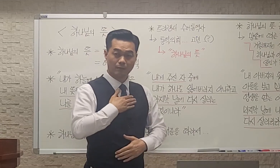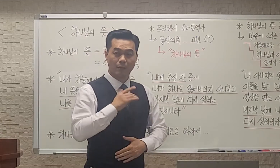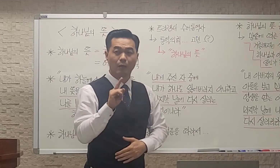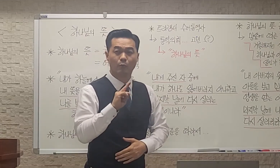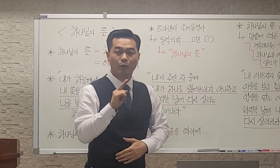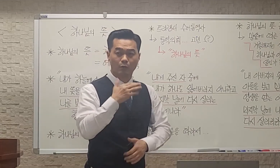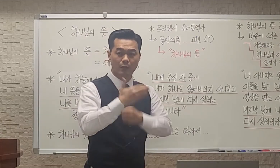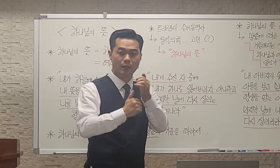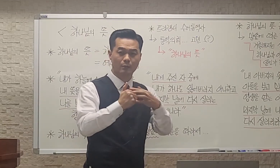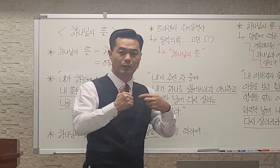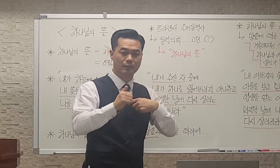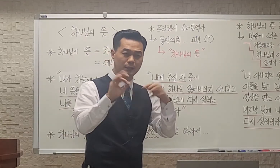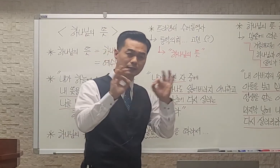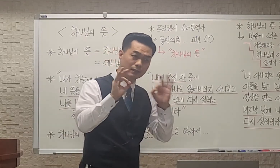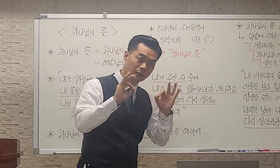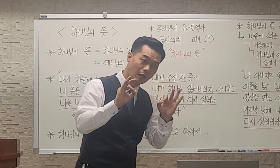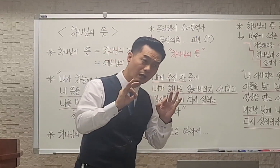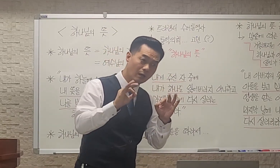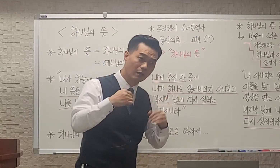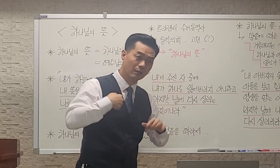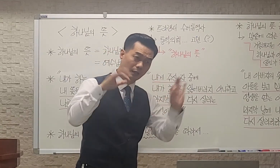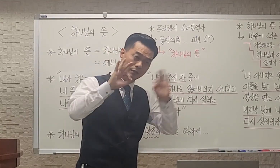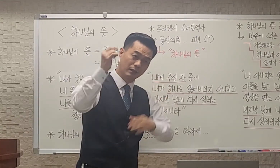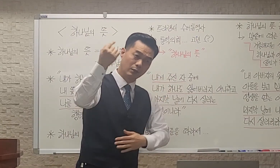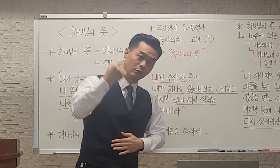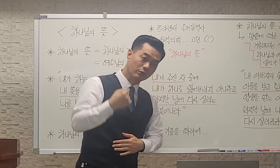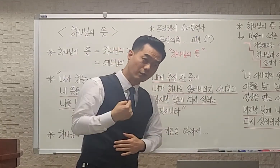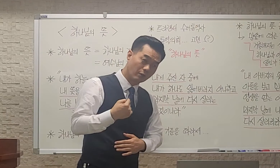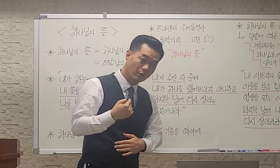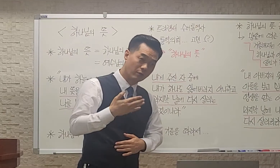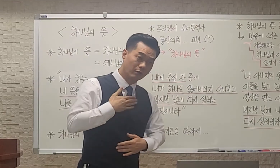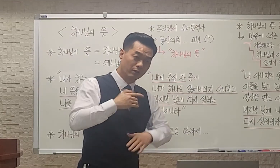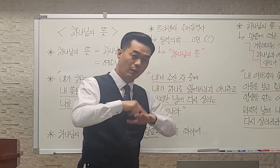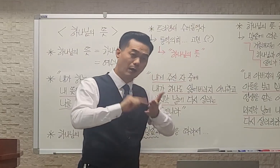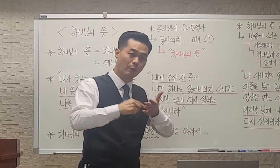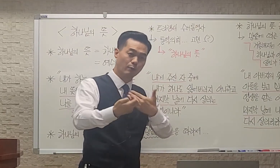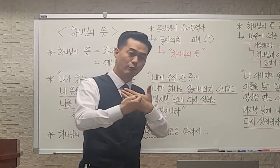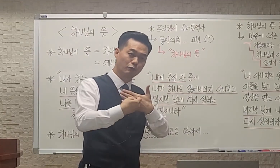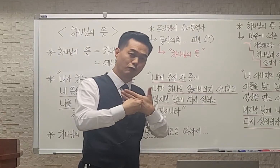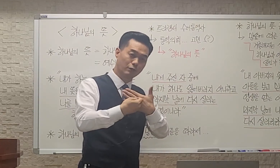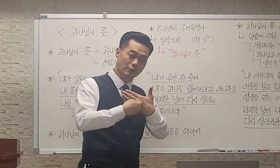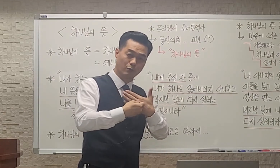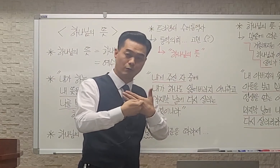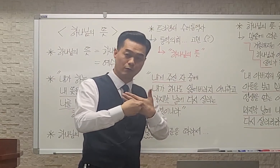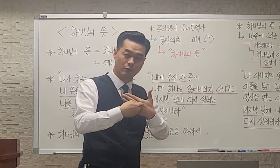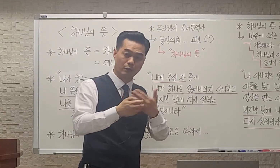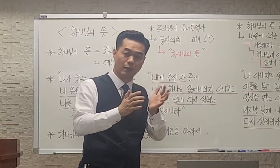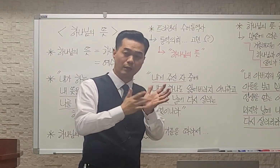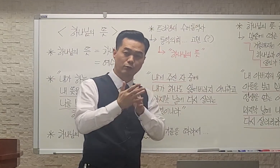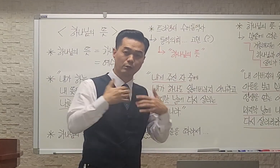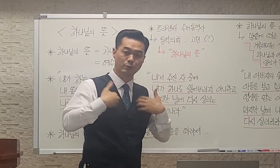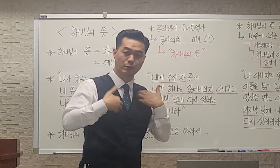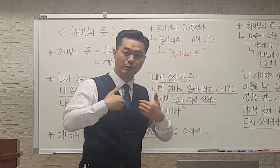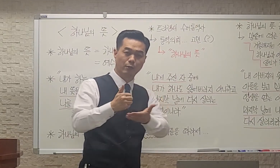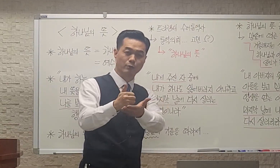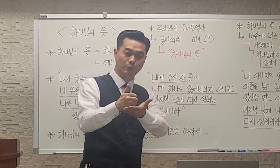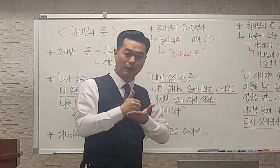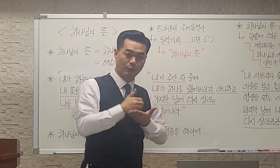내가 뭐라고 하나님이 나를 찾으실까? 나를 찾아오셨어요. 내 마음의 문을 두드리시고 내가 예수님을 영접하고